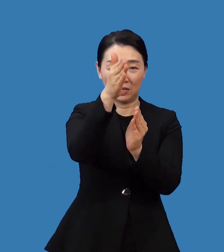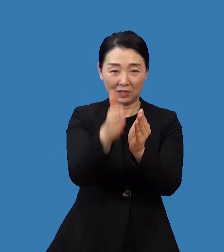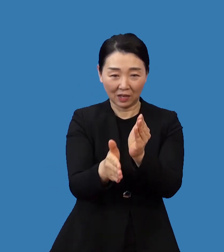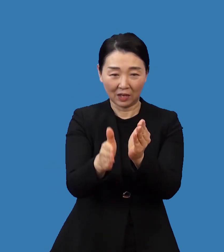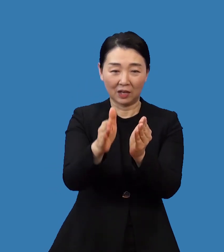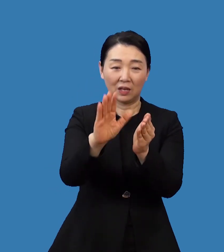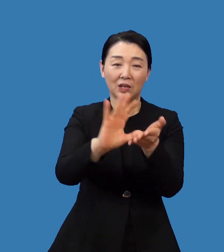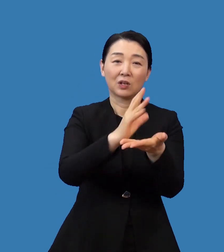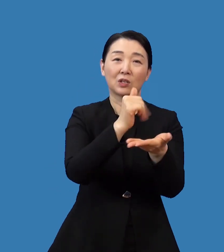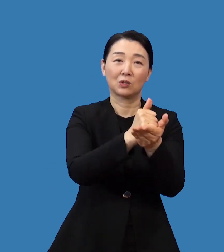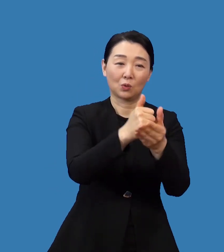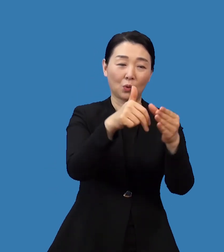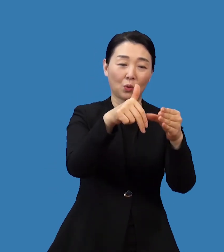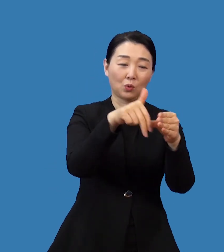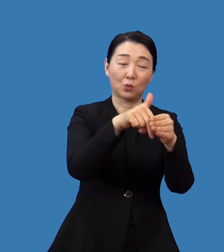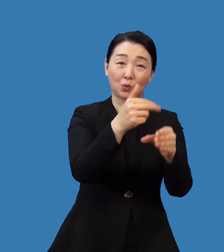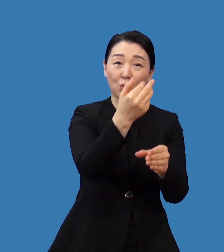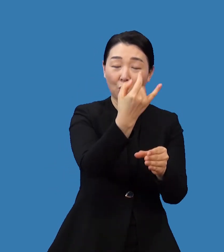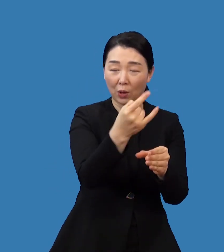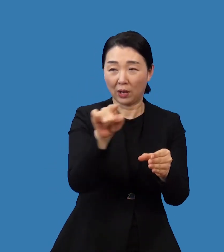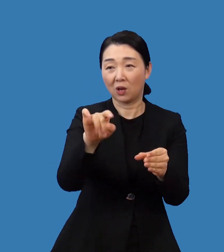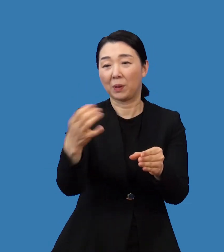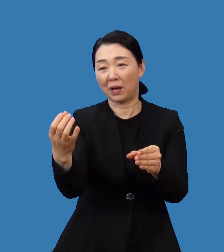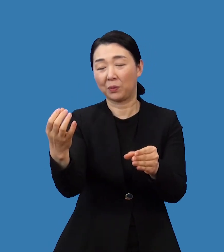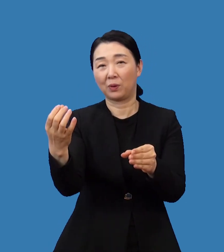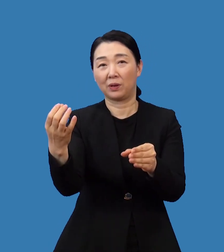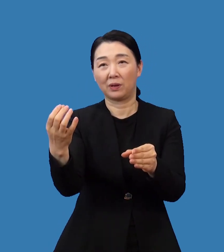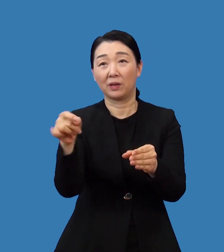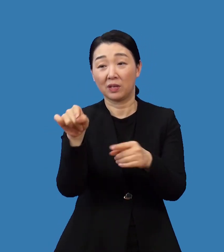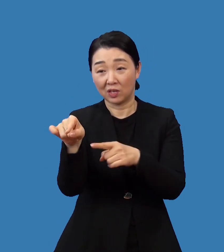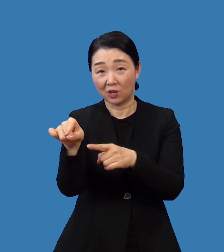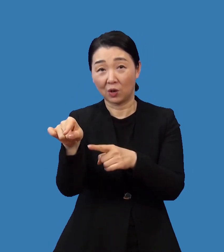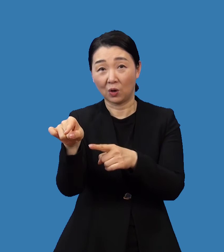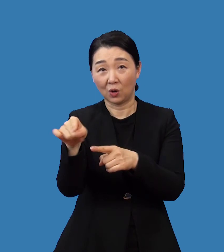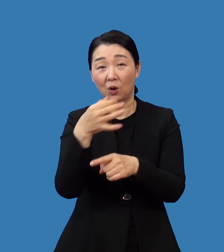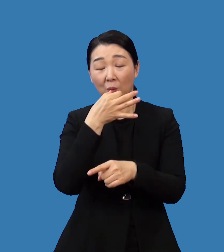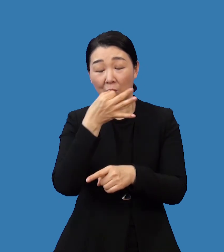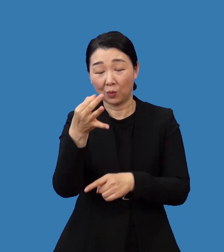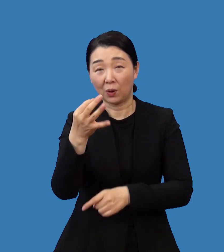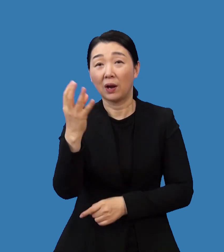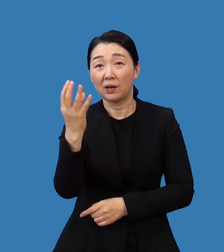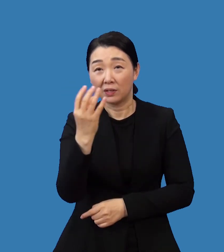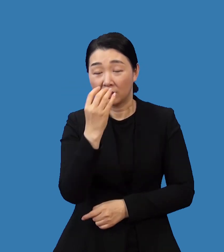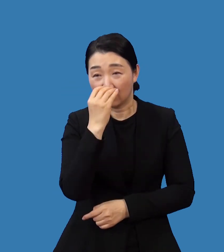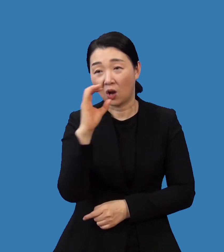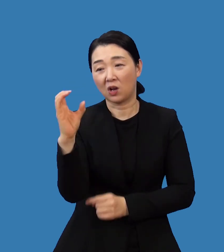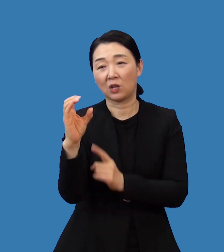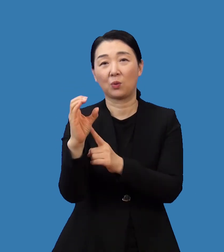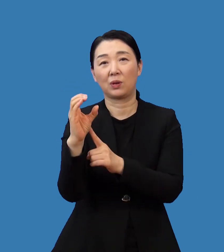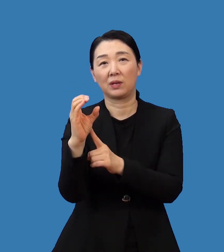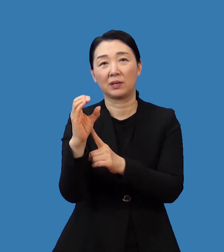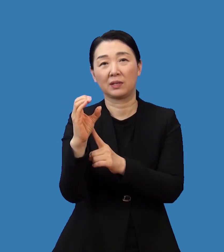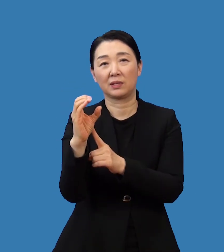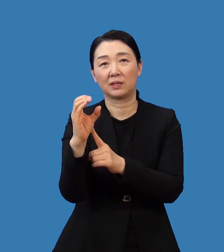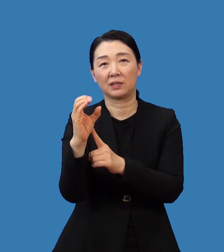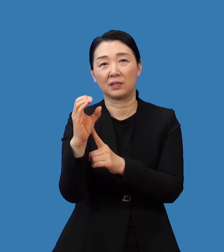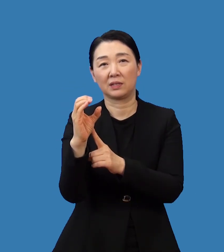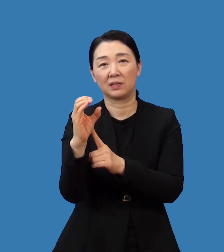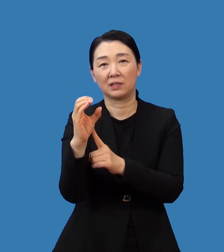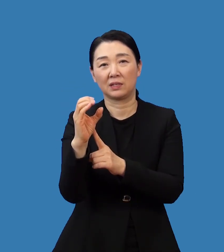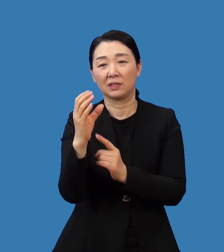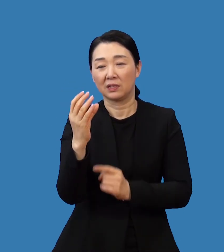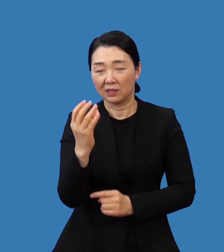그 옆에 가톨릭 교회가 있어요. 이 교회를 성 캐터린 성당, 성